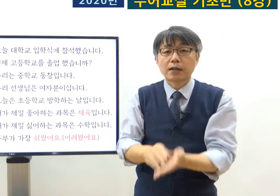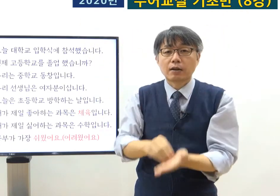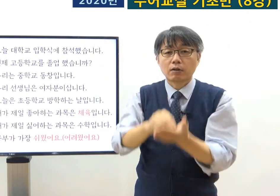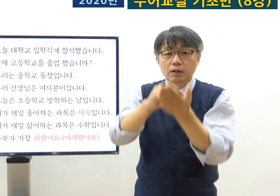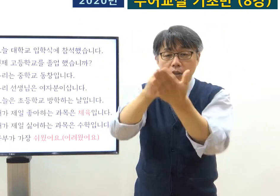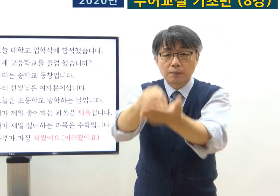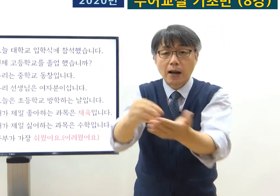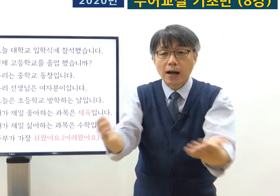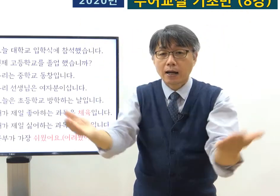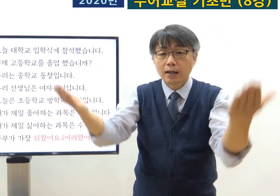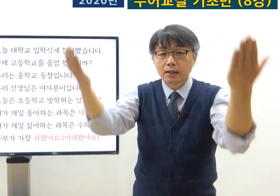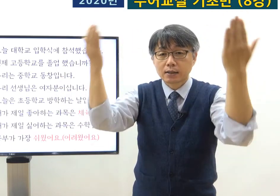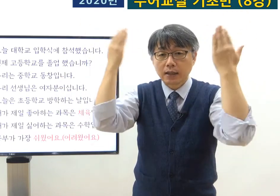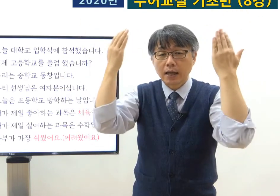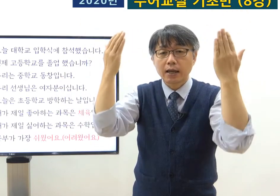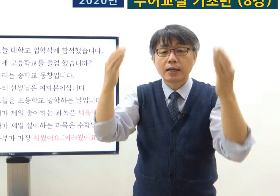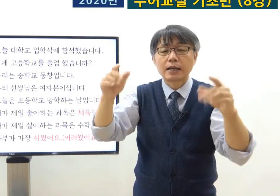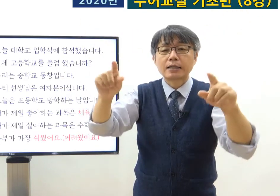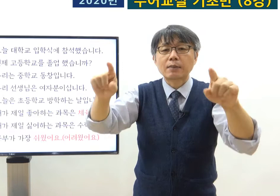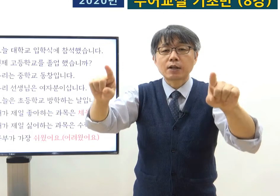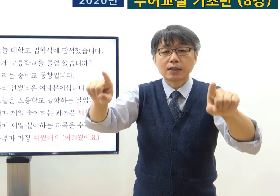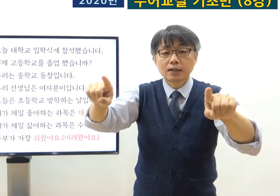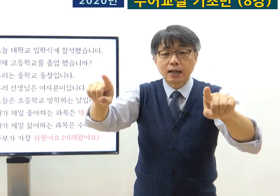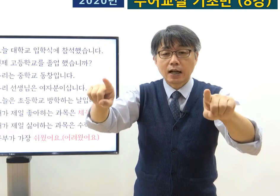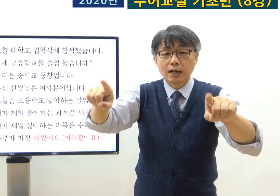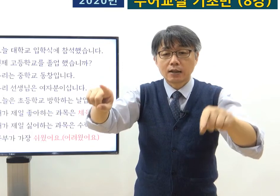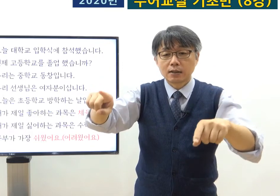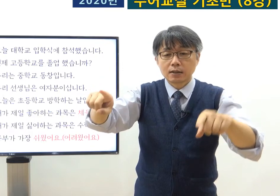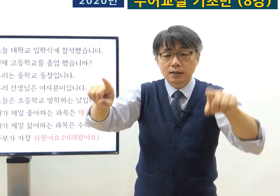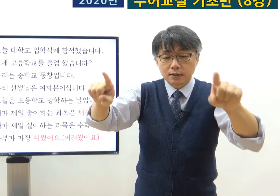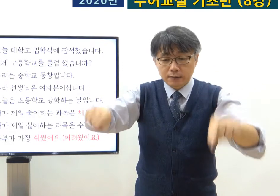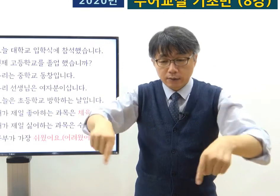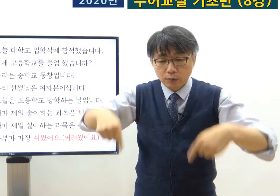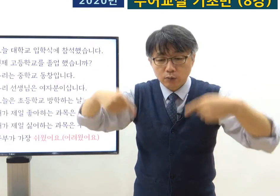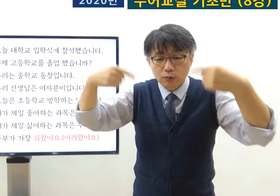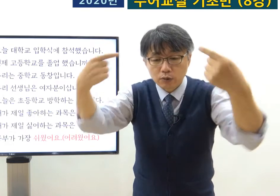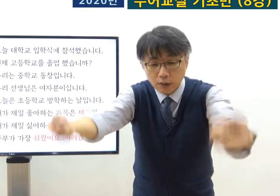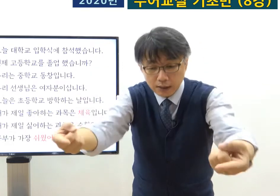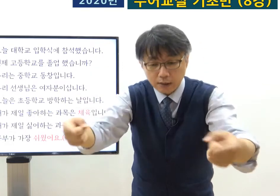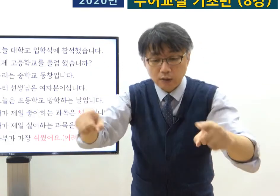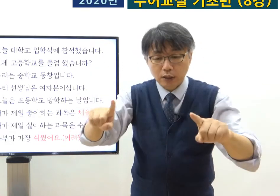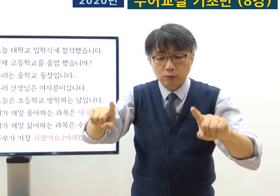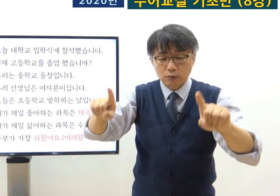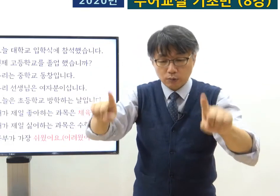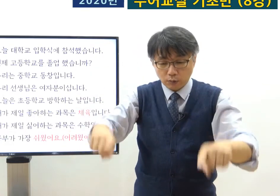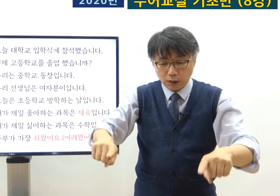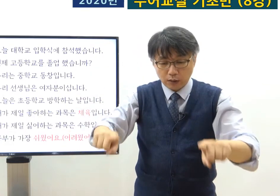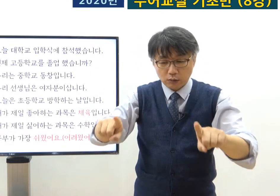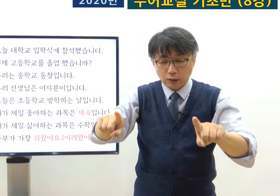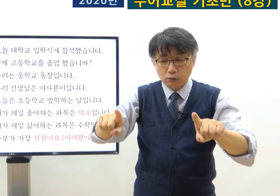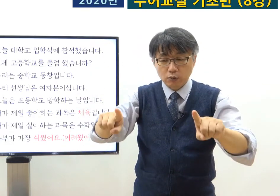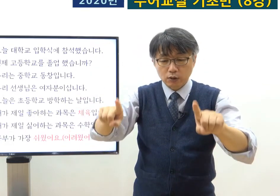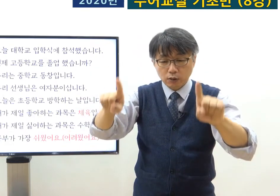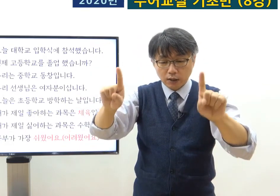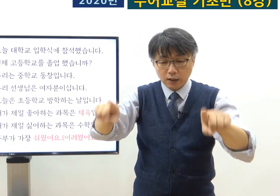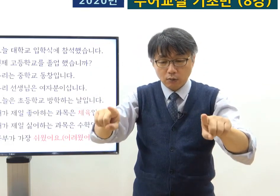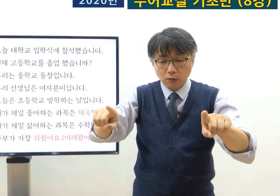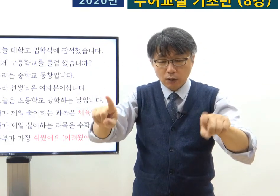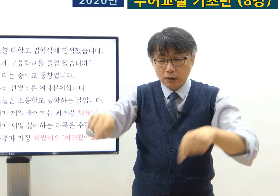입학이에요. 입학식에 참석하다는 자, 들어가는 거예요. 자, 이렇게, 자, 두 손을 이렇게 딱 해갖고,